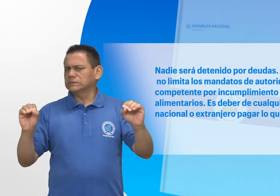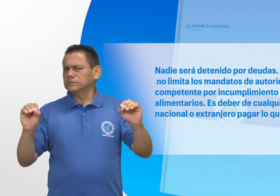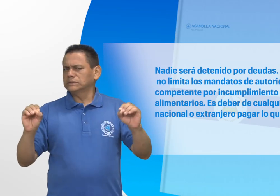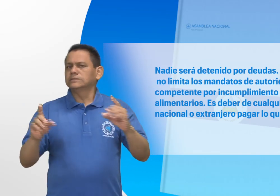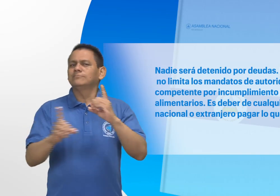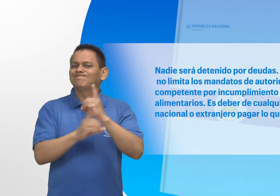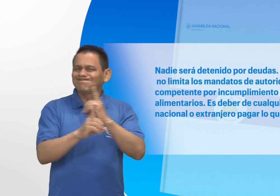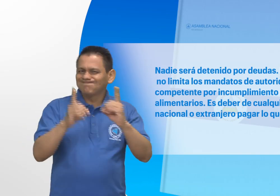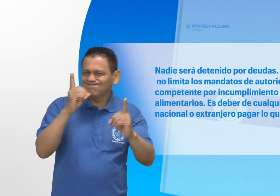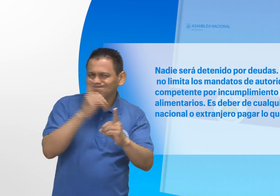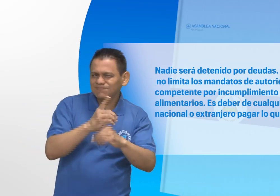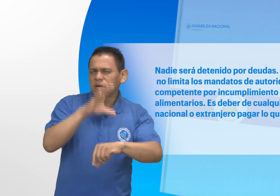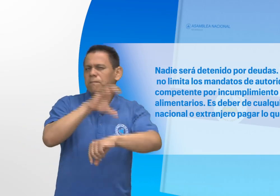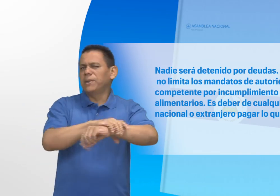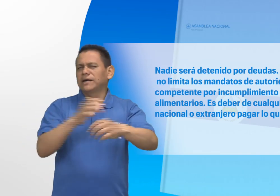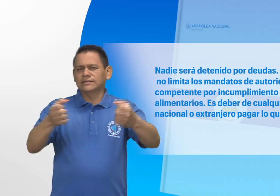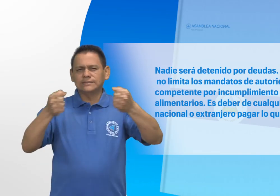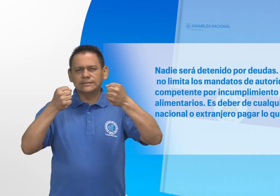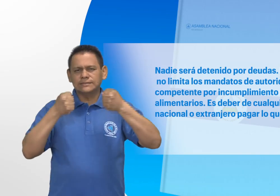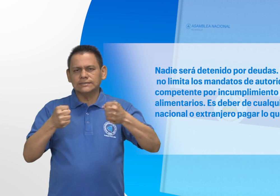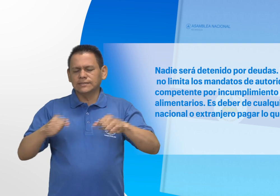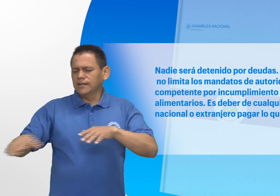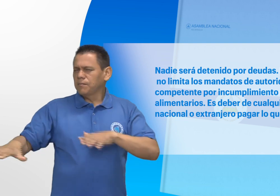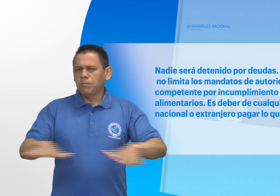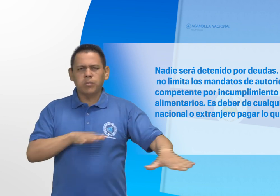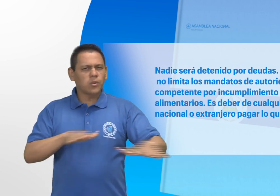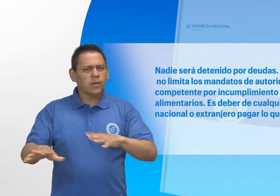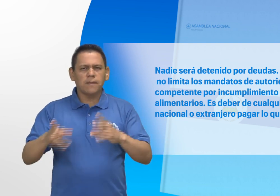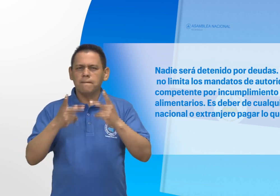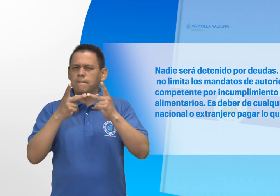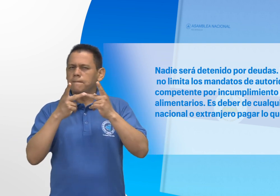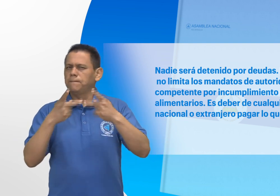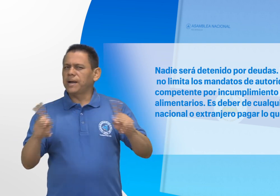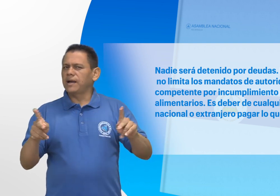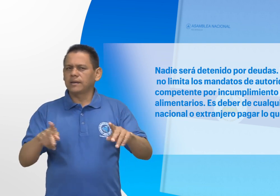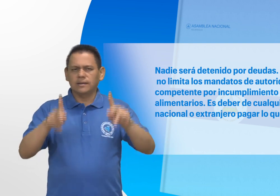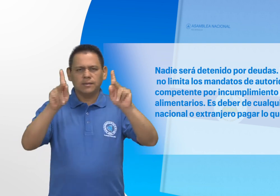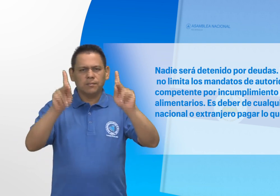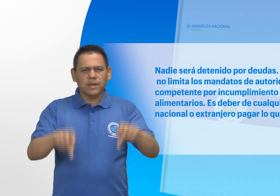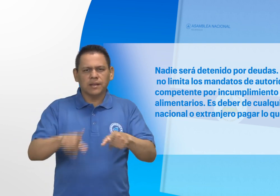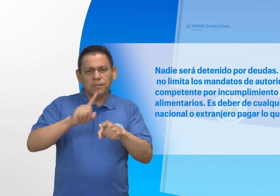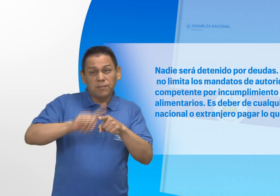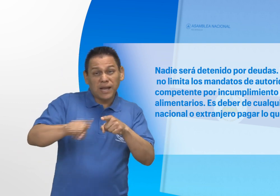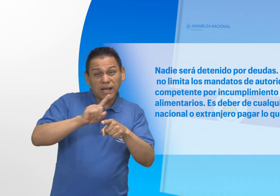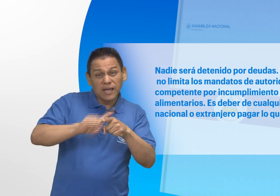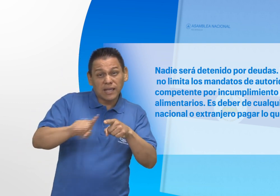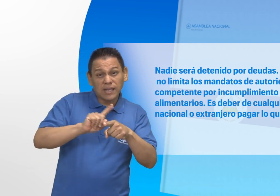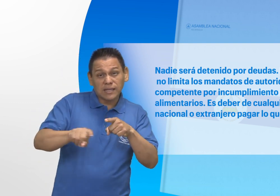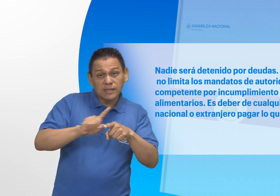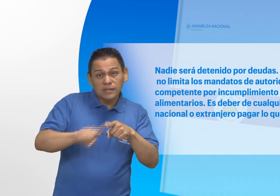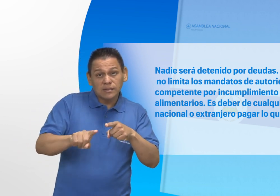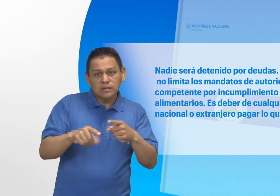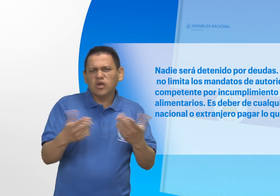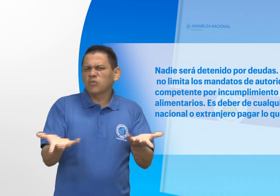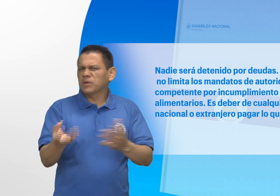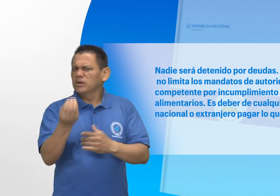Nadie será detenido por deudas. Este principio no limita los mandatos de autoridad